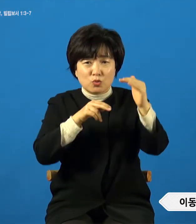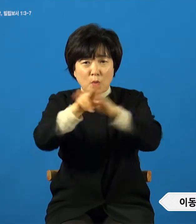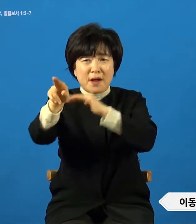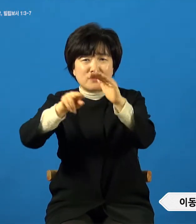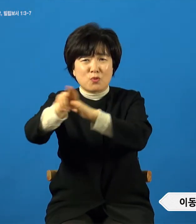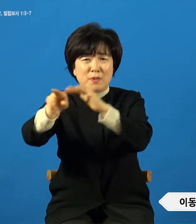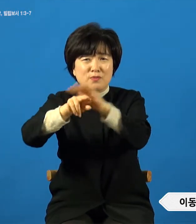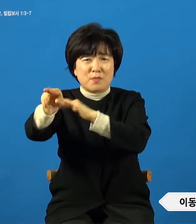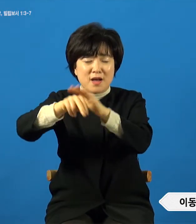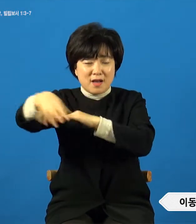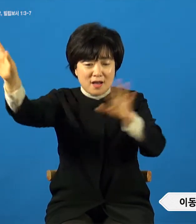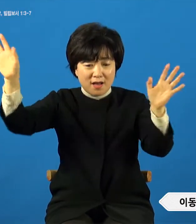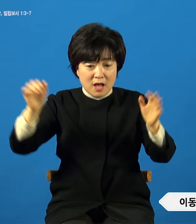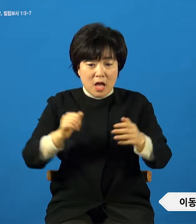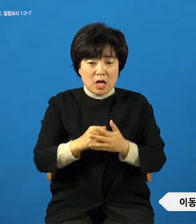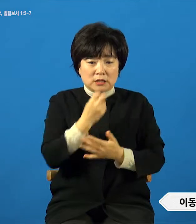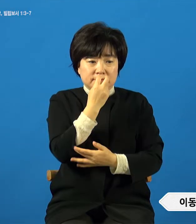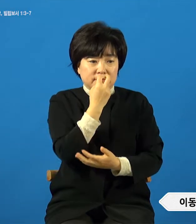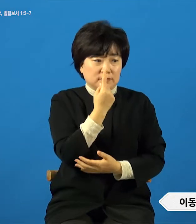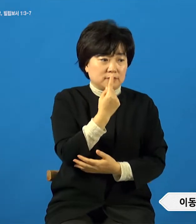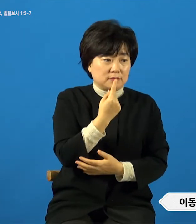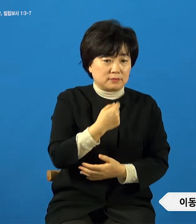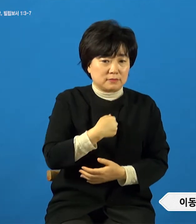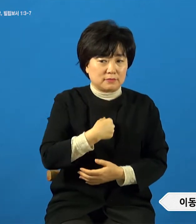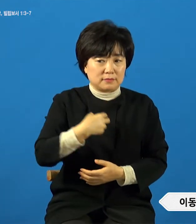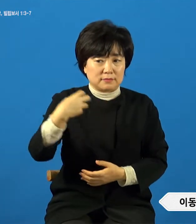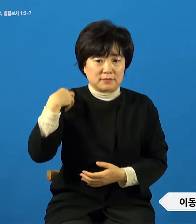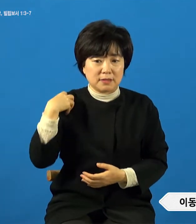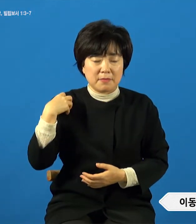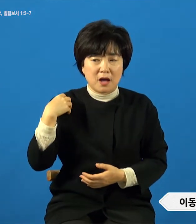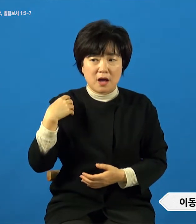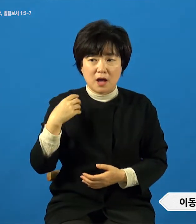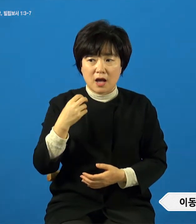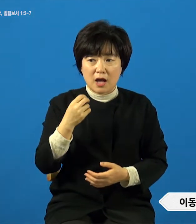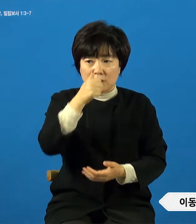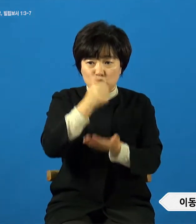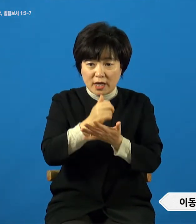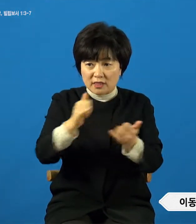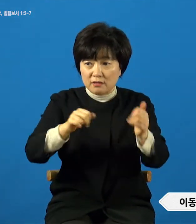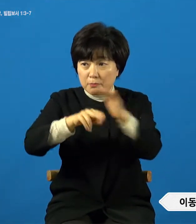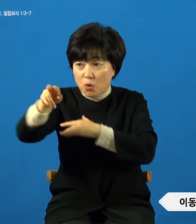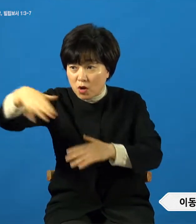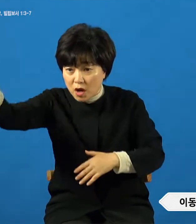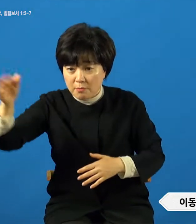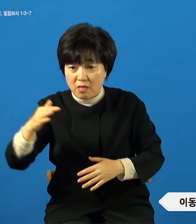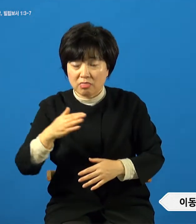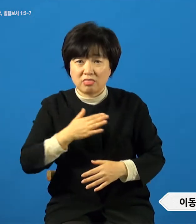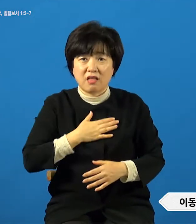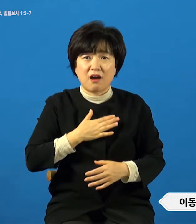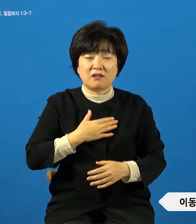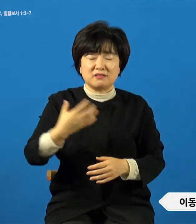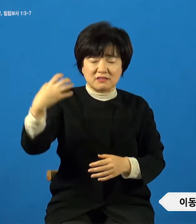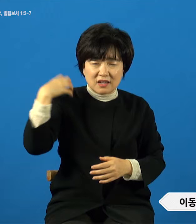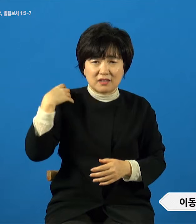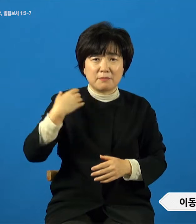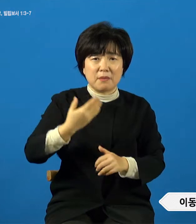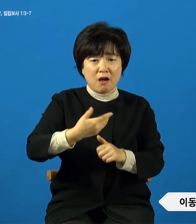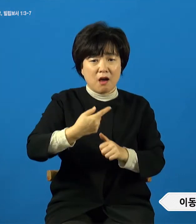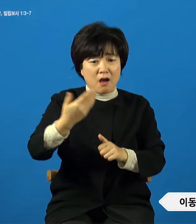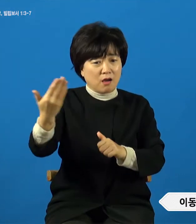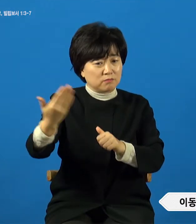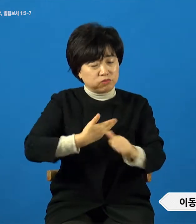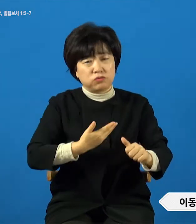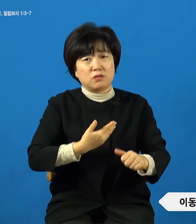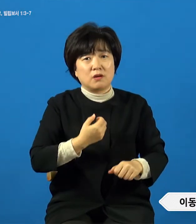이 간수들은 죄수를 놓치면 책임을 지고 그 당시 죽어야 하는 그런 엄격한 법이 있었기 때문에 책임을 느낀